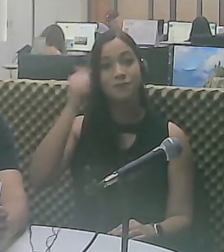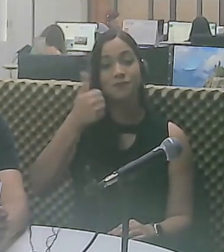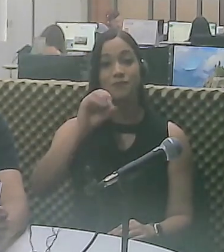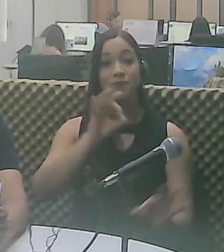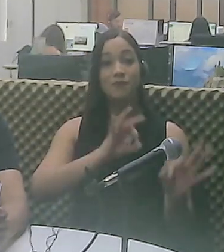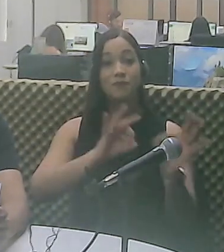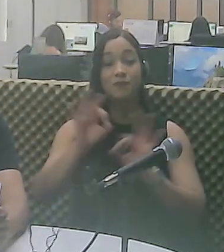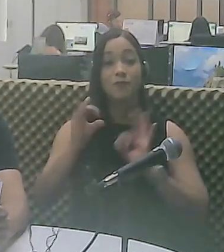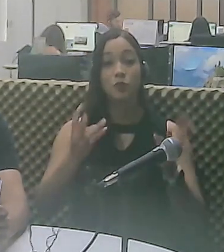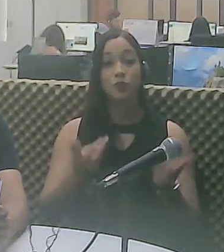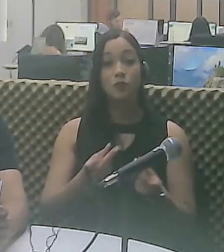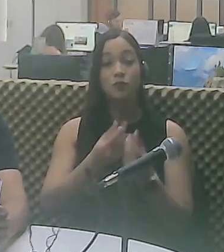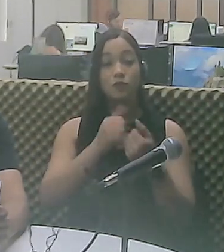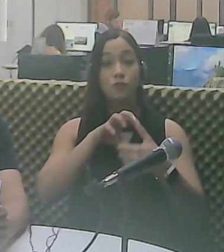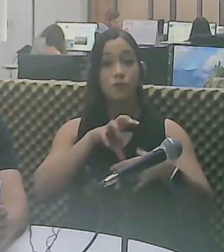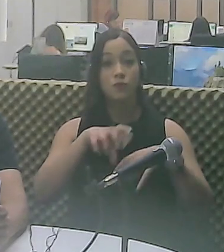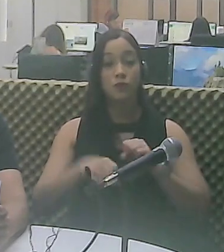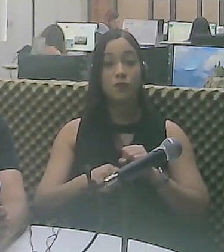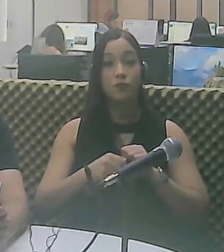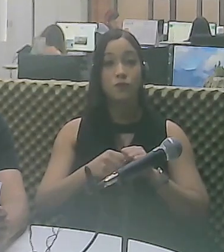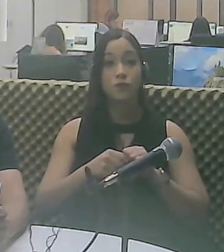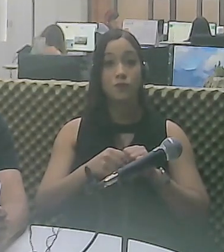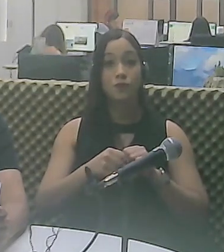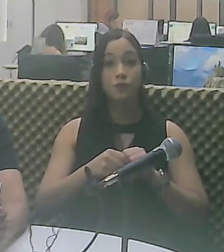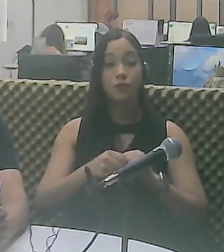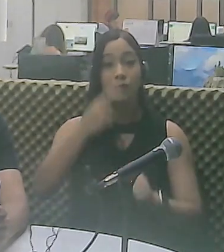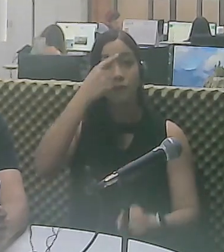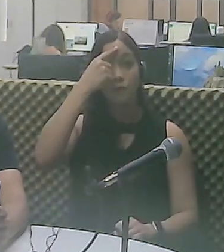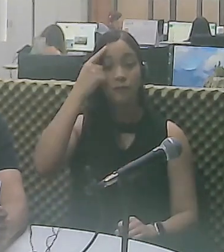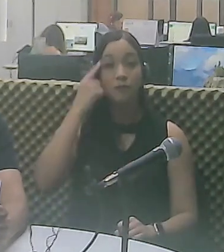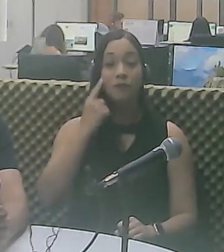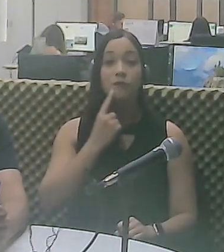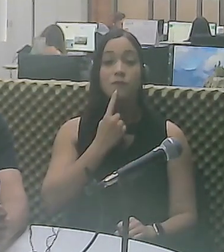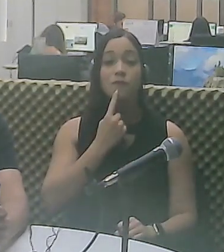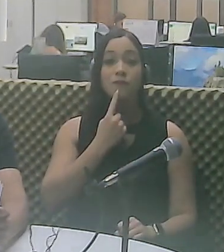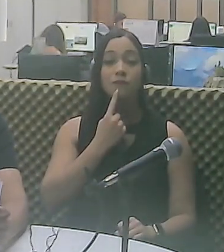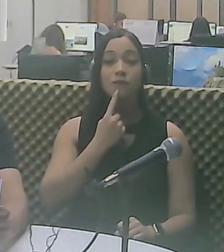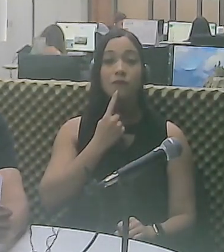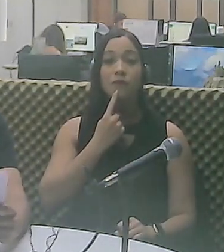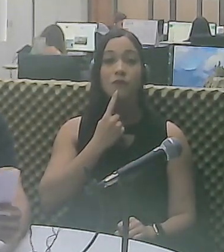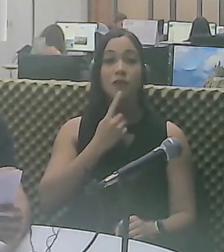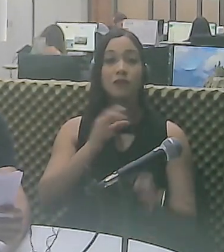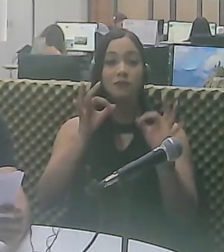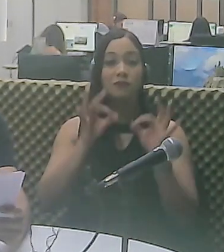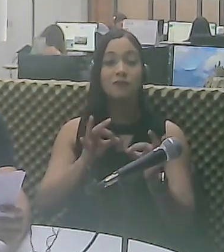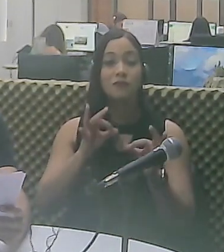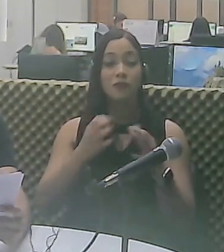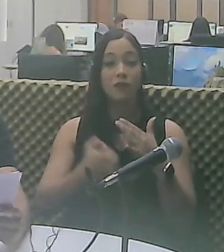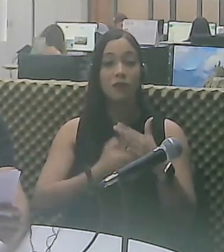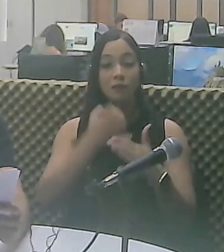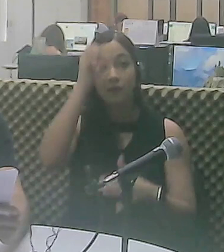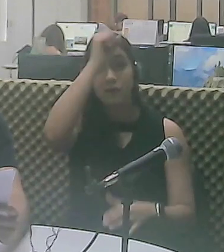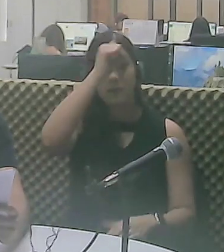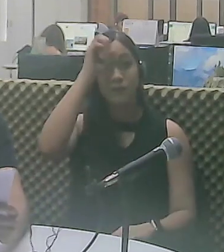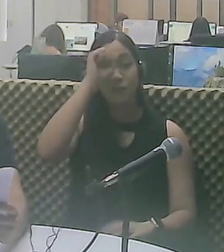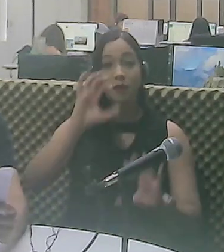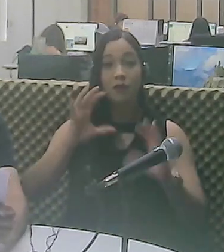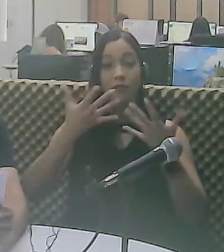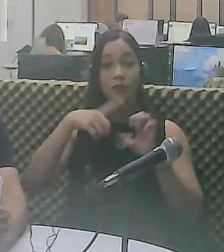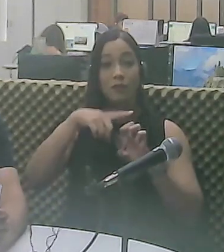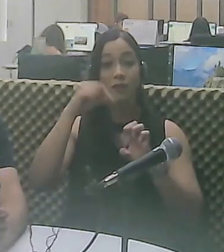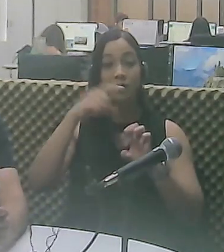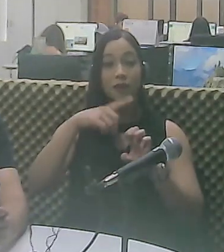o projeto de qualificação de meia em meia hora 30 minutos na dose certa para o seu negócio o evento de